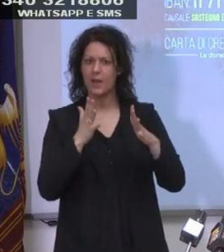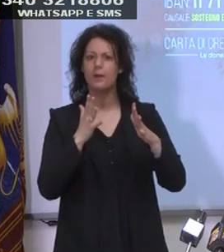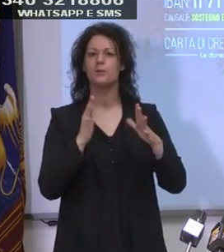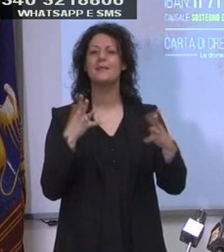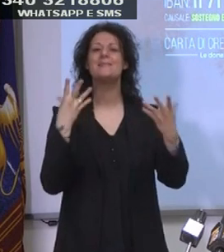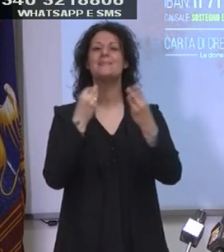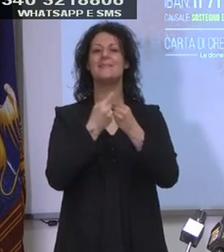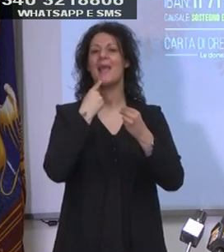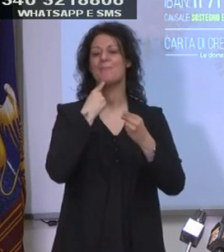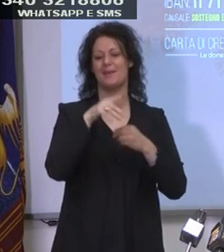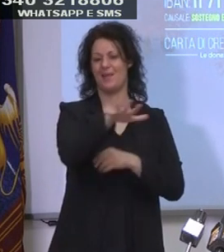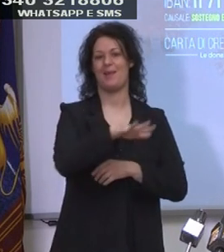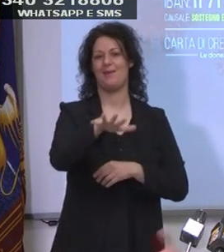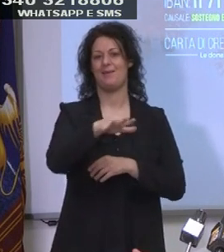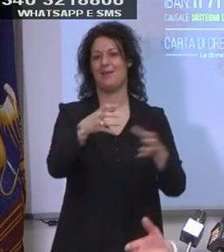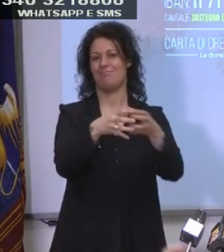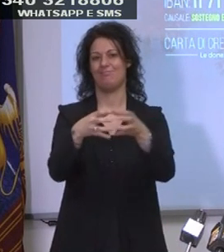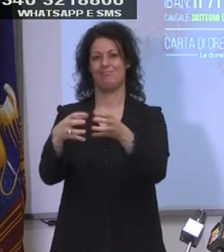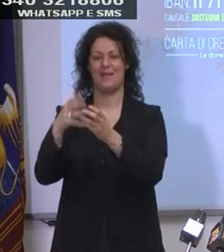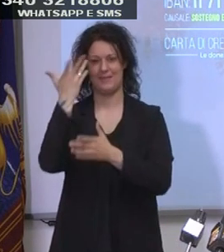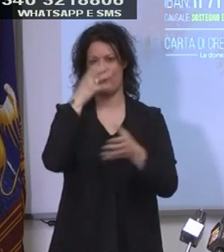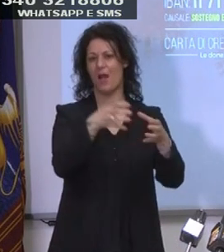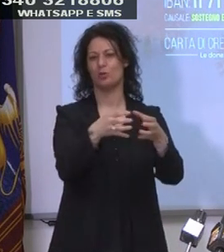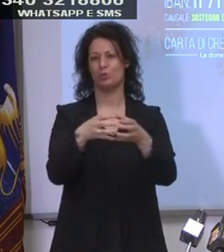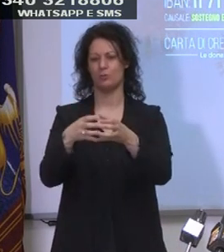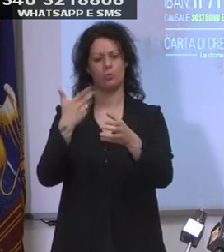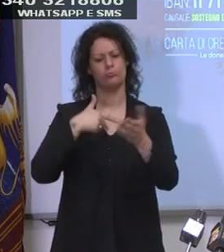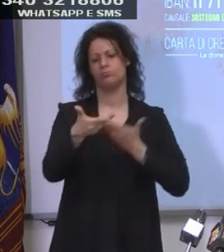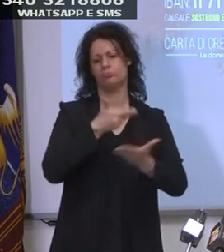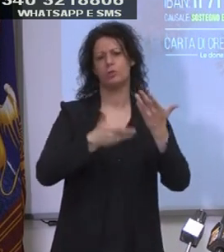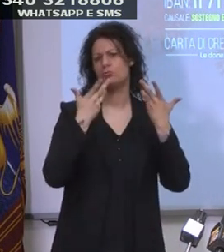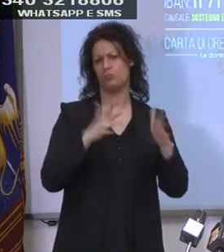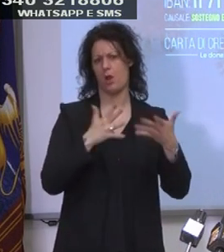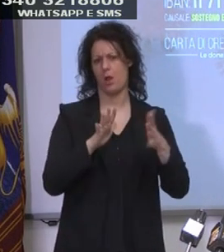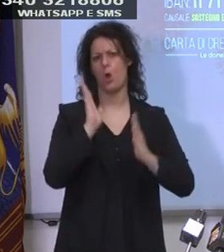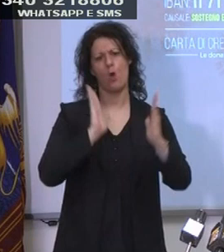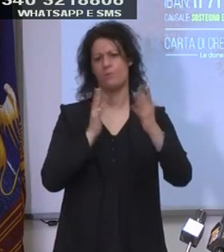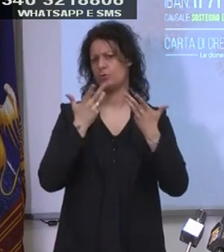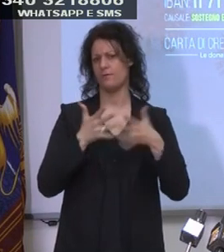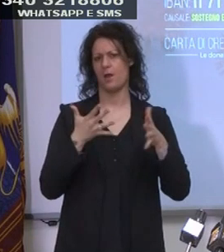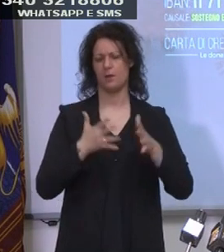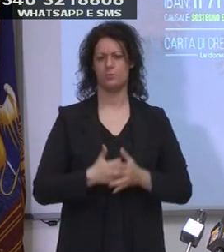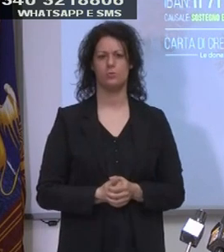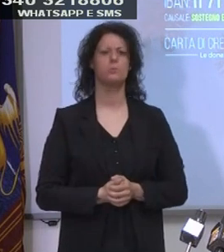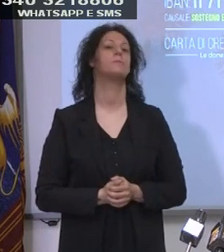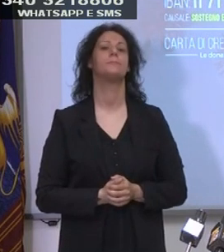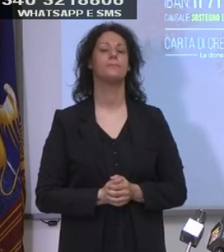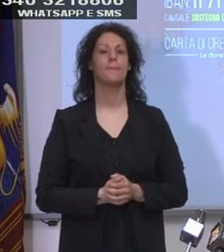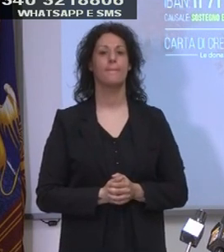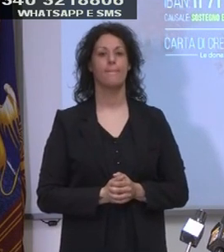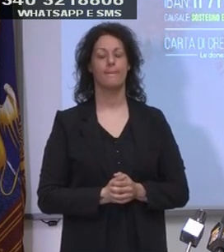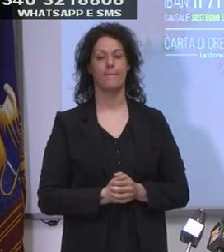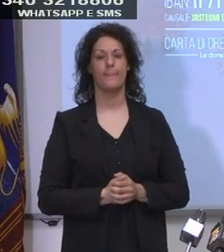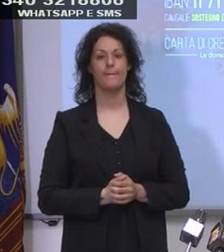che, diciamo, detengono interessi, che sono le associazioni di categoria piuttosto che operatori, e anche, diciamo, interfacciate con quello